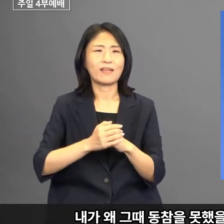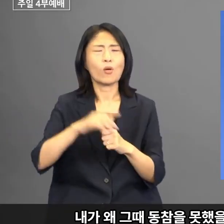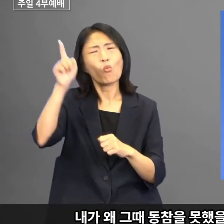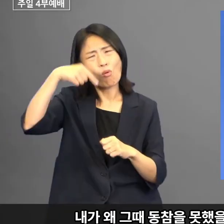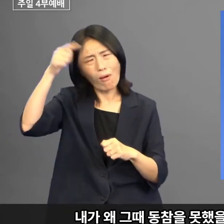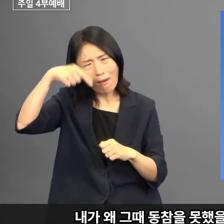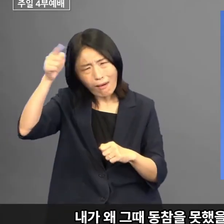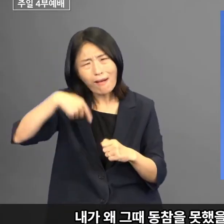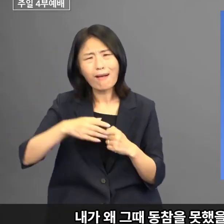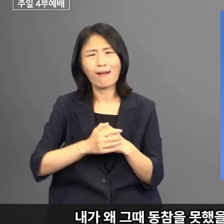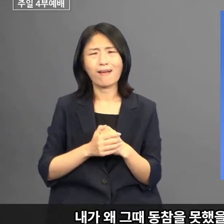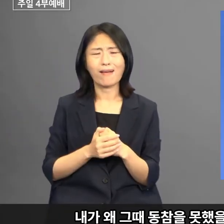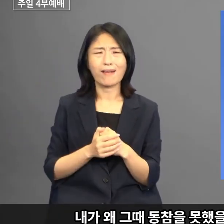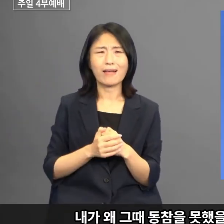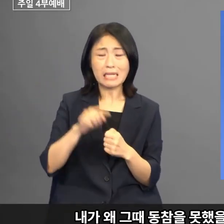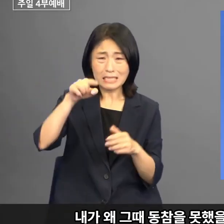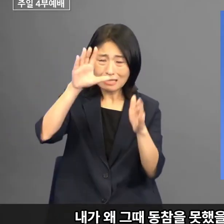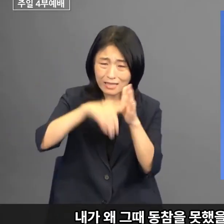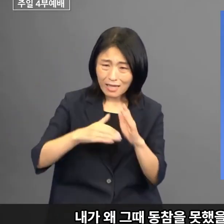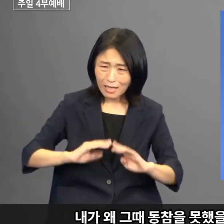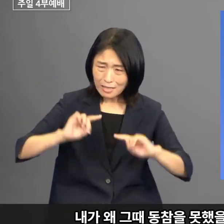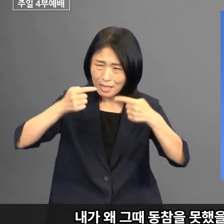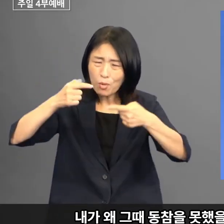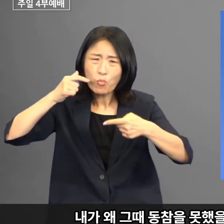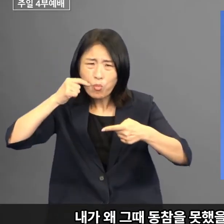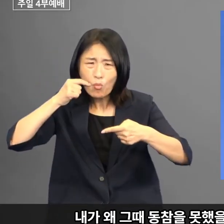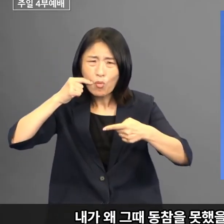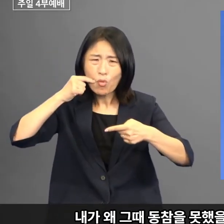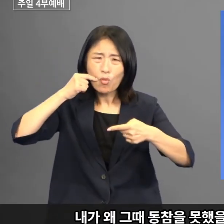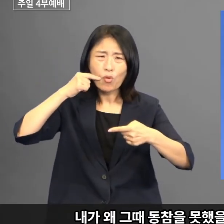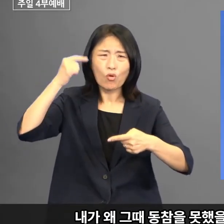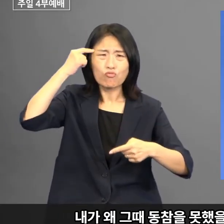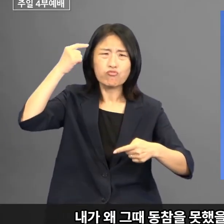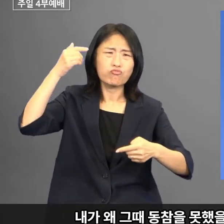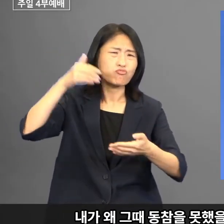내가 왜 그때 동참을 못했을까? 그렇게 후회할 것이 아니라